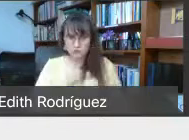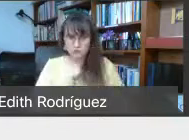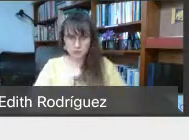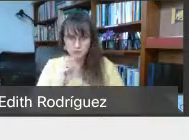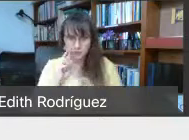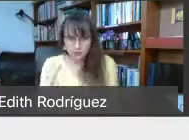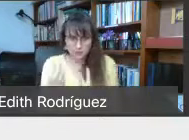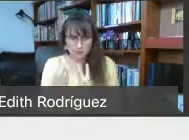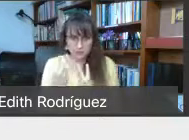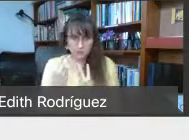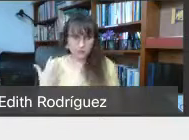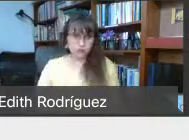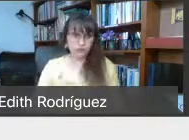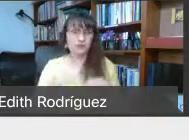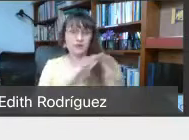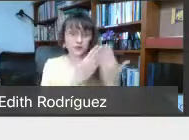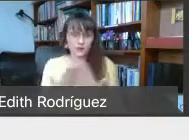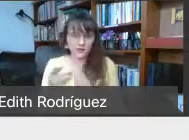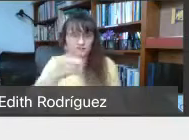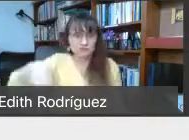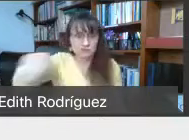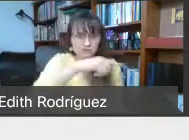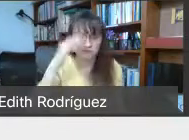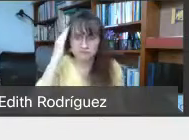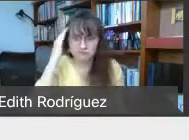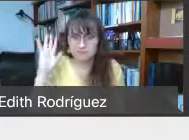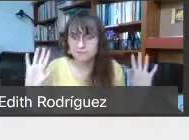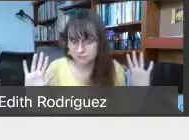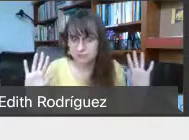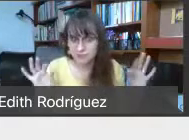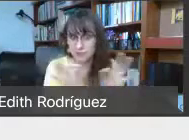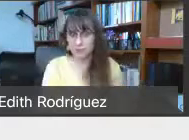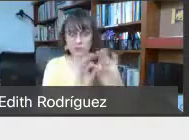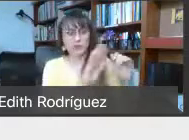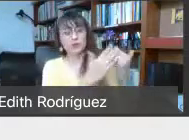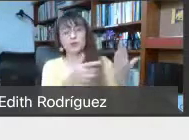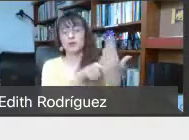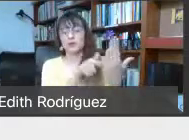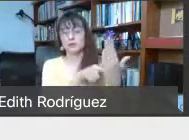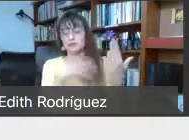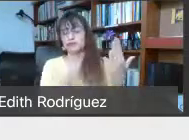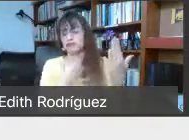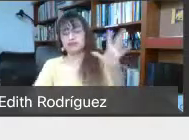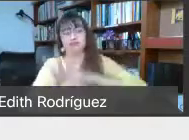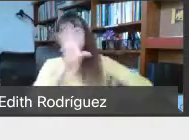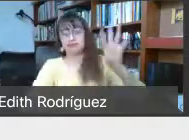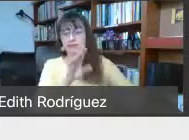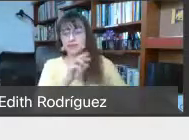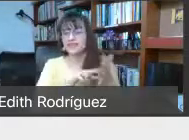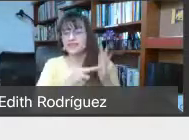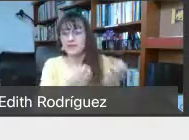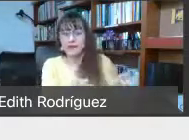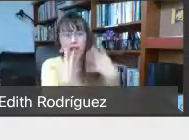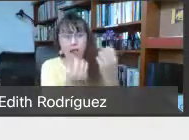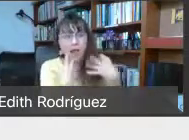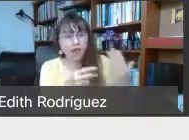que permite acceder al conocimiento, ¿cierto? Igual que para ustedes, si ustedes lo saben, la literatura es